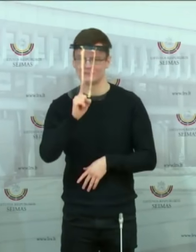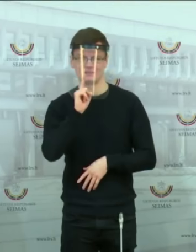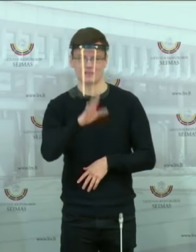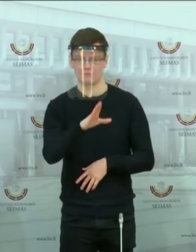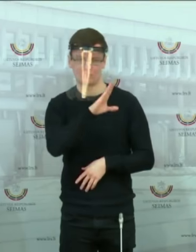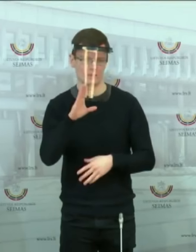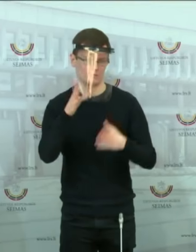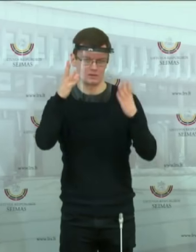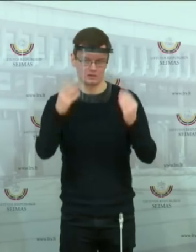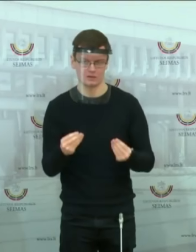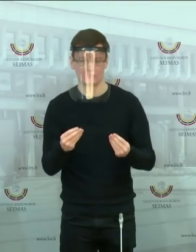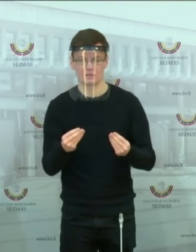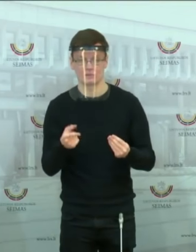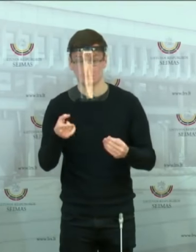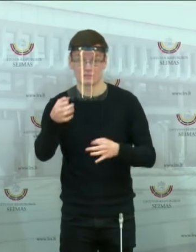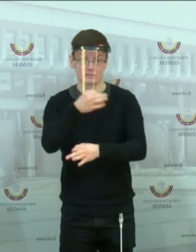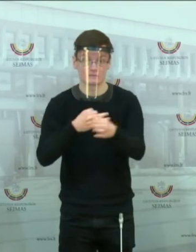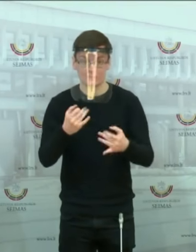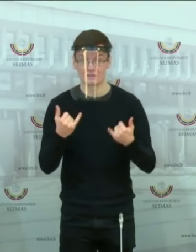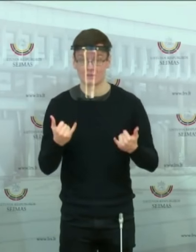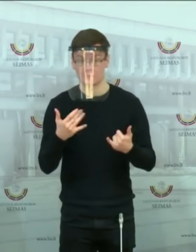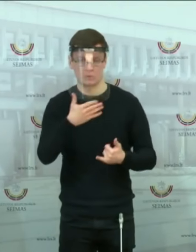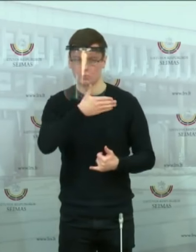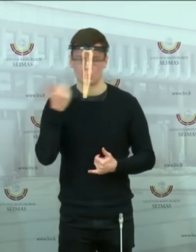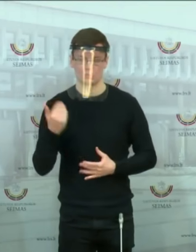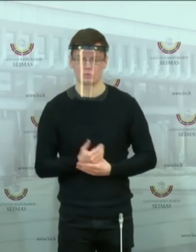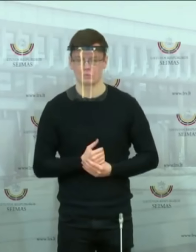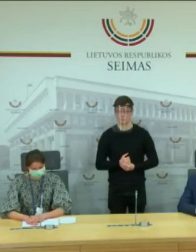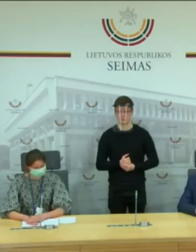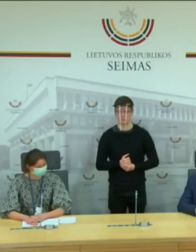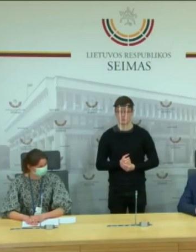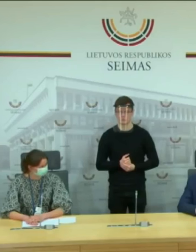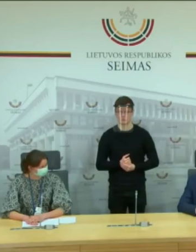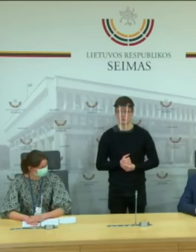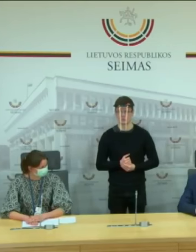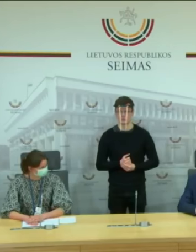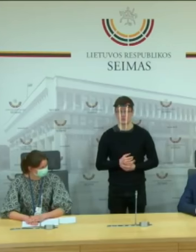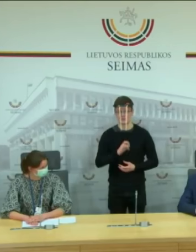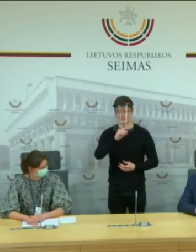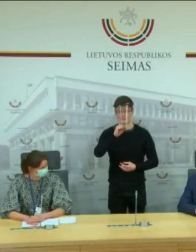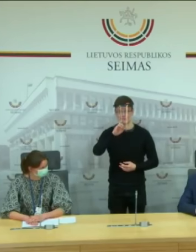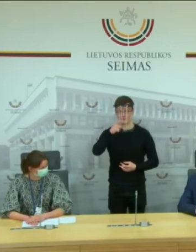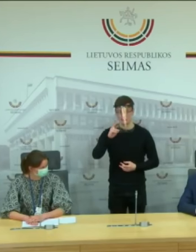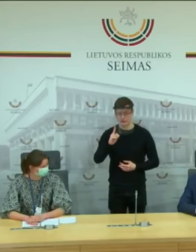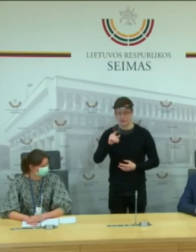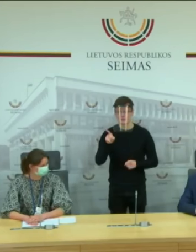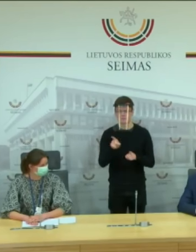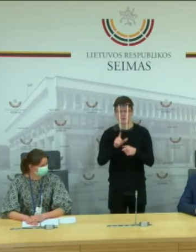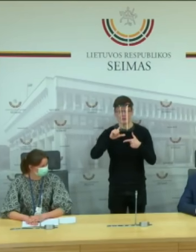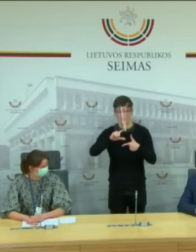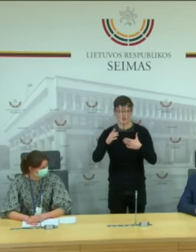dieną. Bent jau tokių nebuvo svarstama iki šiol. Giedrė Trapikaitė, irgi turbūt iš LRT, nes tiksliai